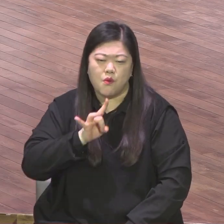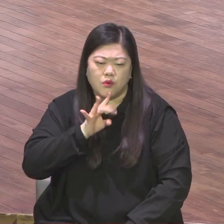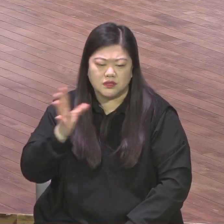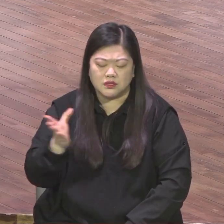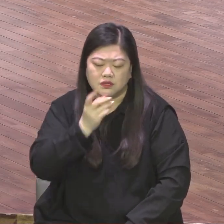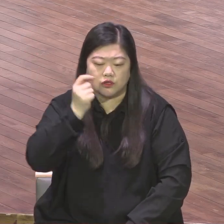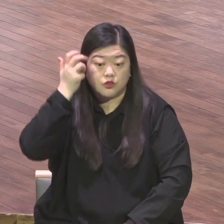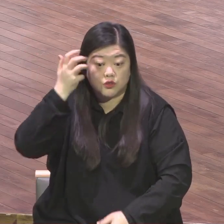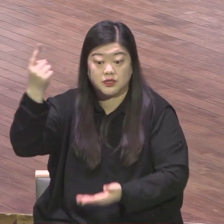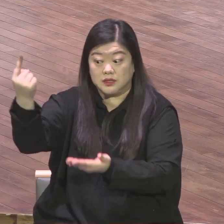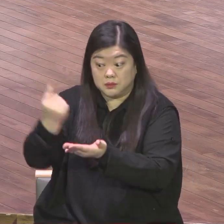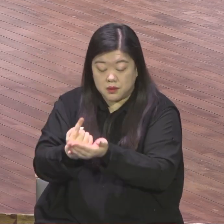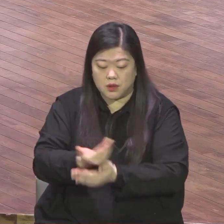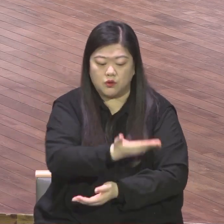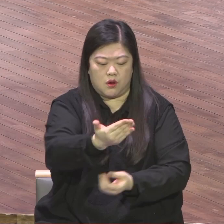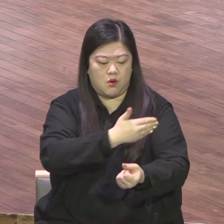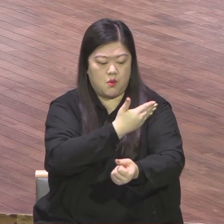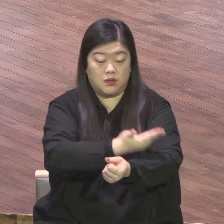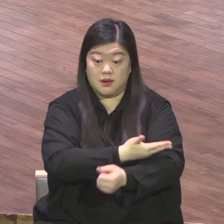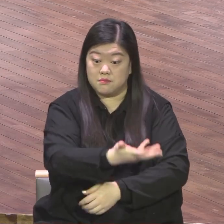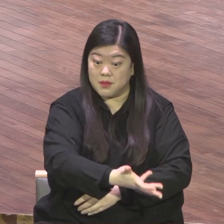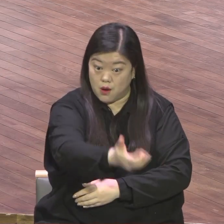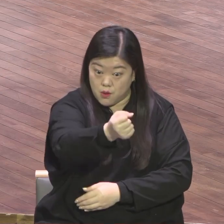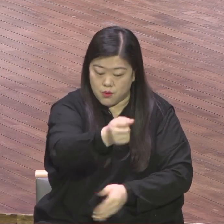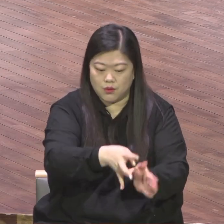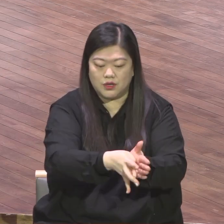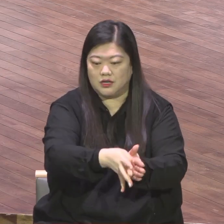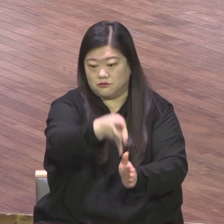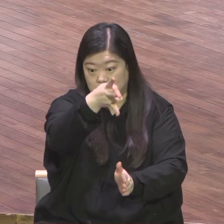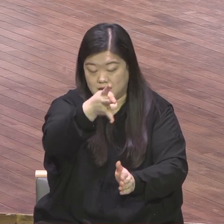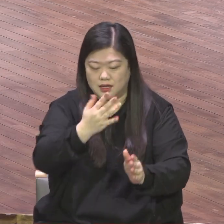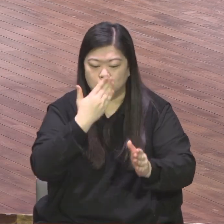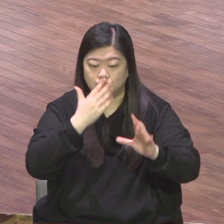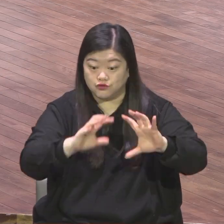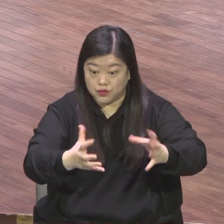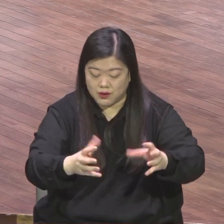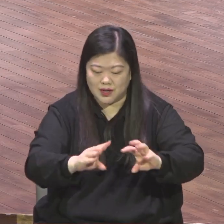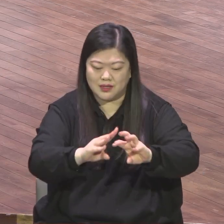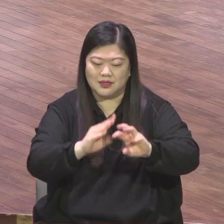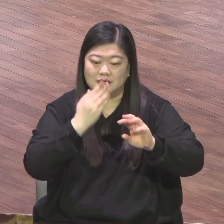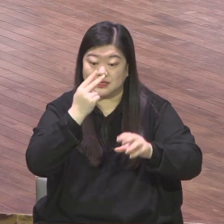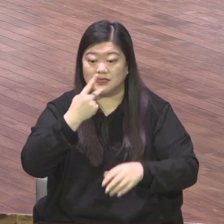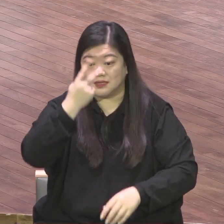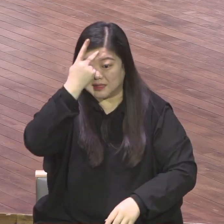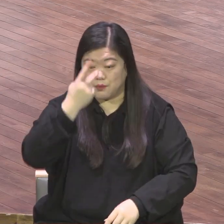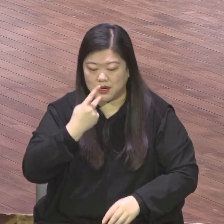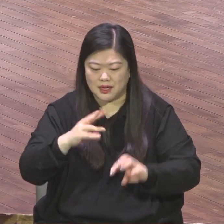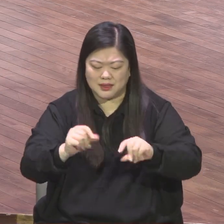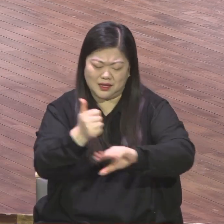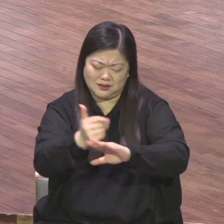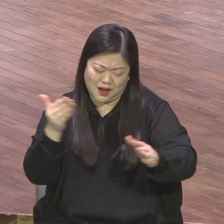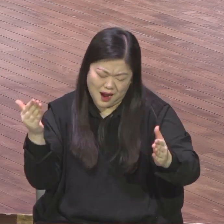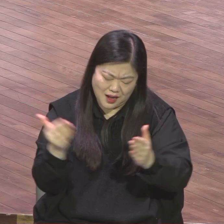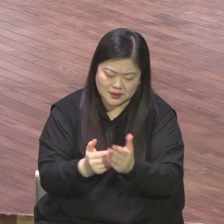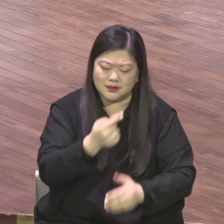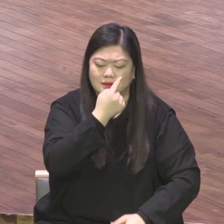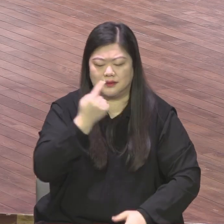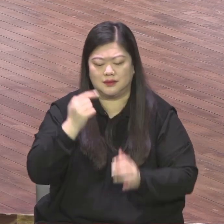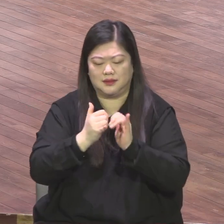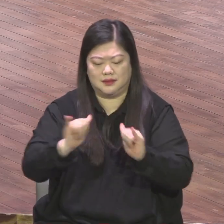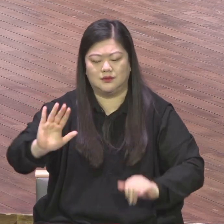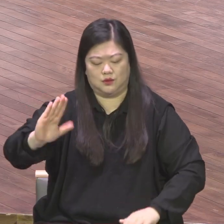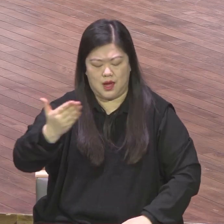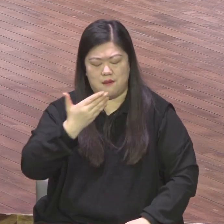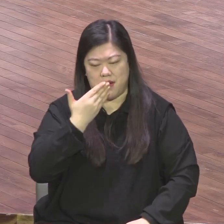너희에게 임하시면 너희가 권능을 받고 예루살렘과 온 유대와 사마리아와 땅끝까지 이르러 내 증인이